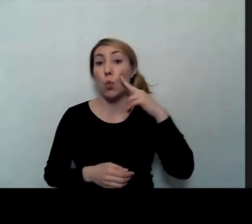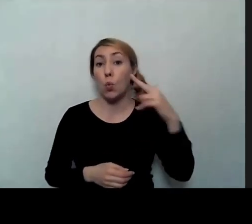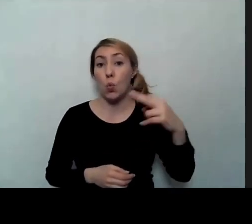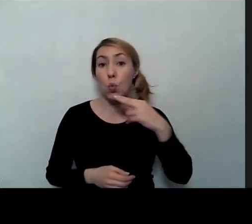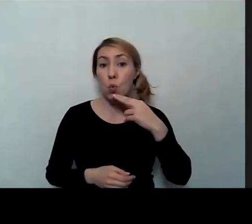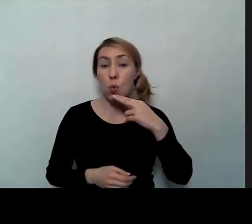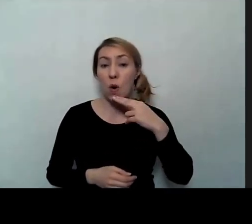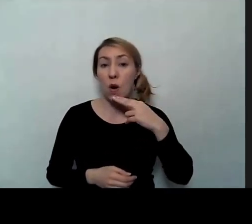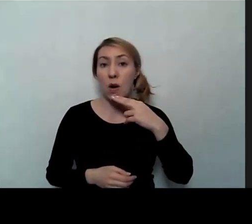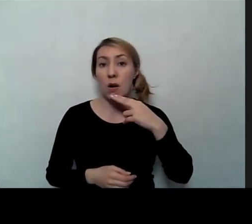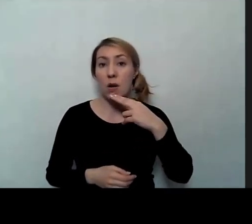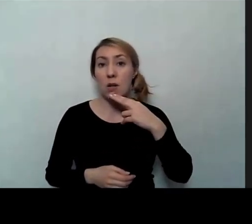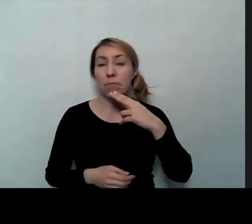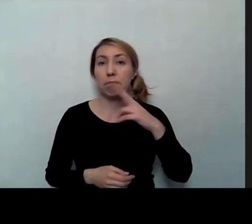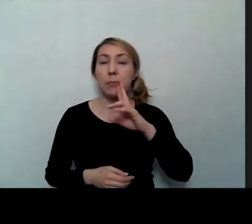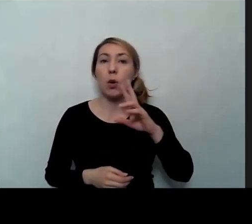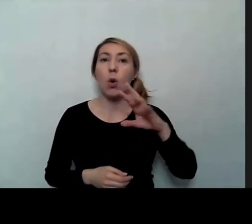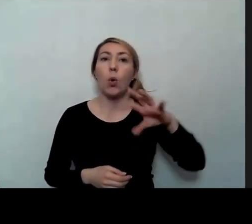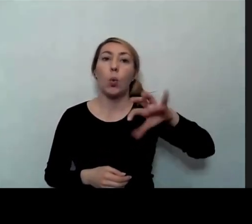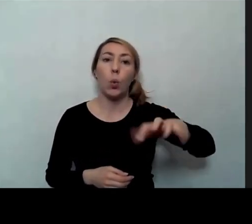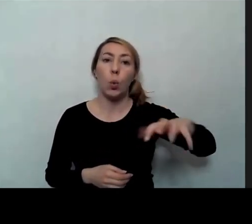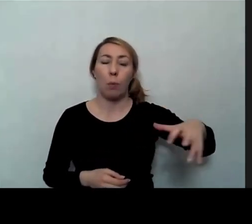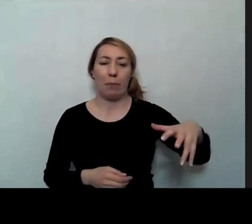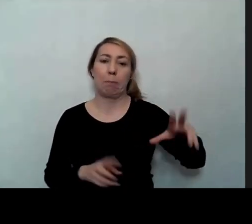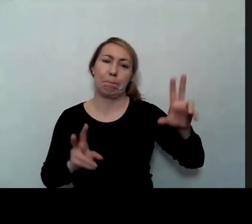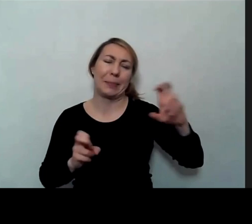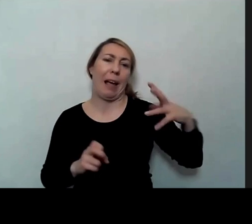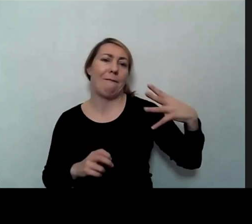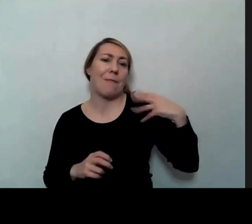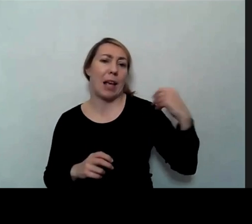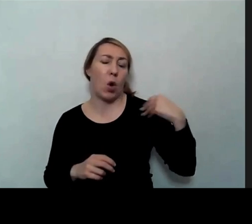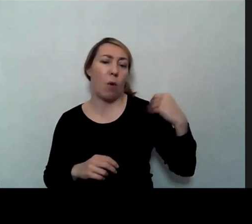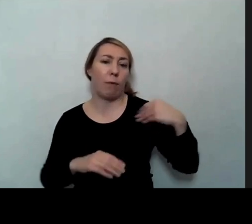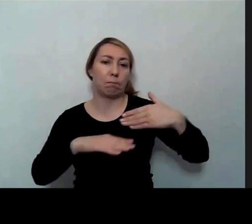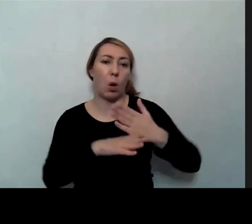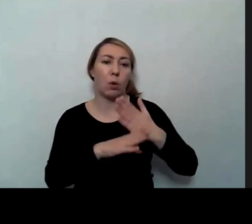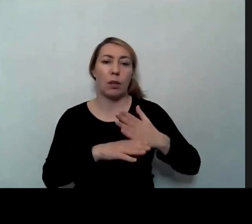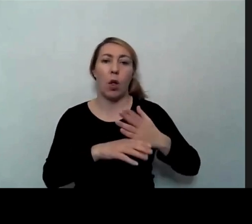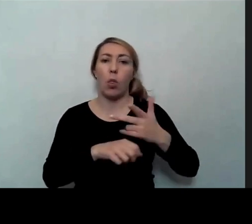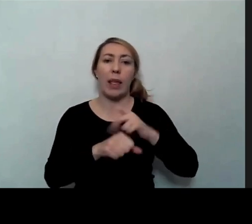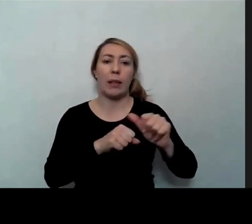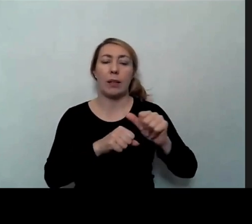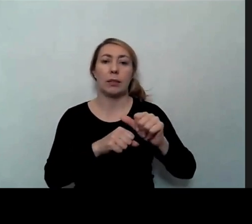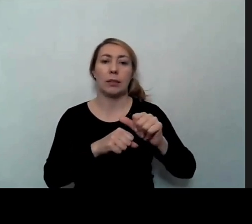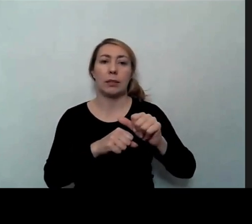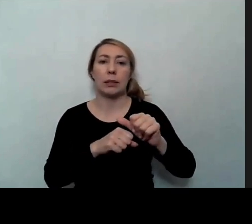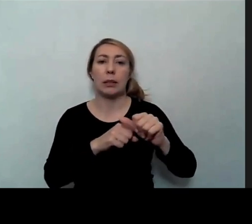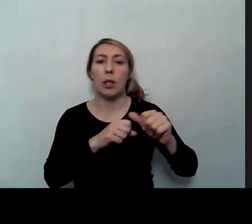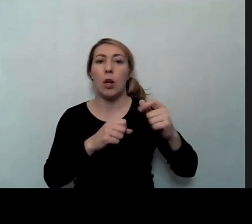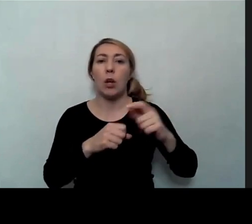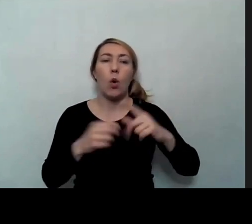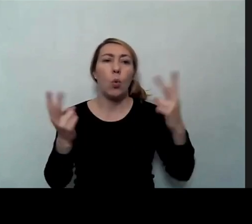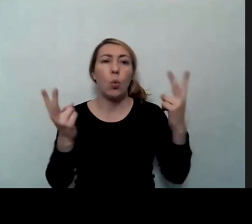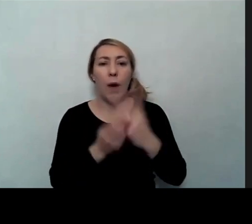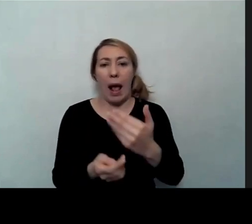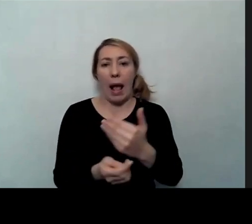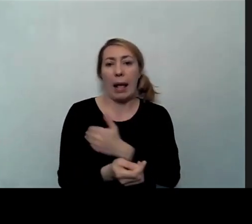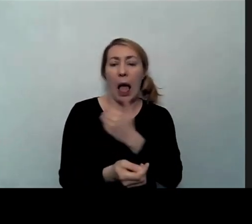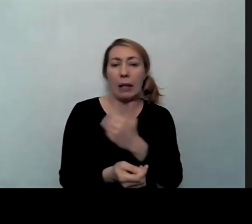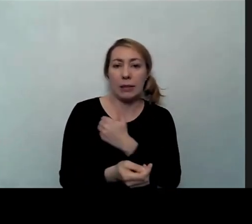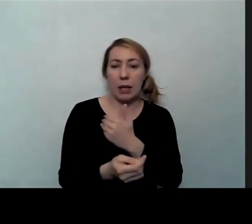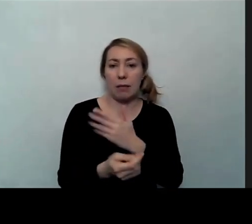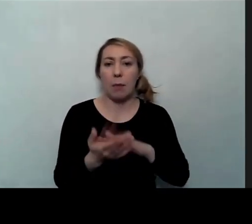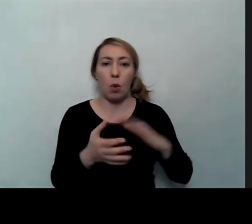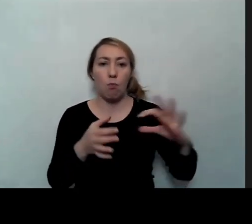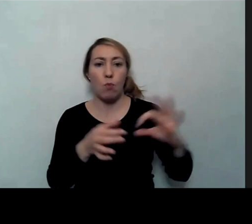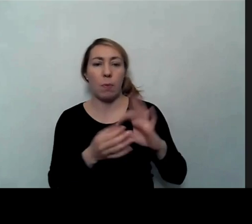te grupy tak zwane wiekowe, tak to sobie nazwijmy, te przedziały nie są przedziałami co do jednej klasy, tylko łączyłyśmy na